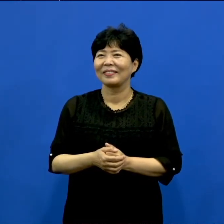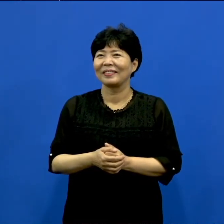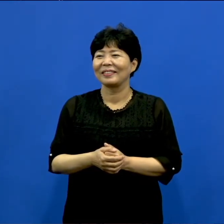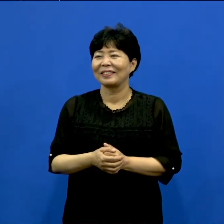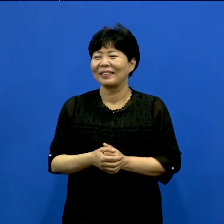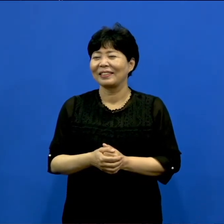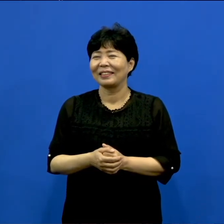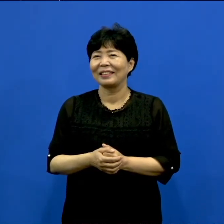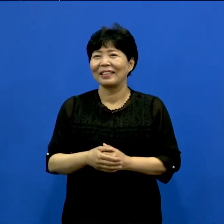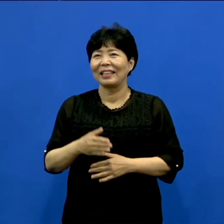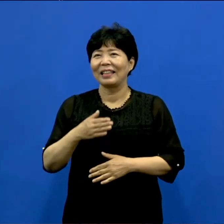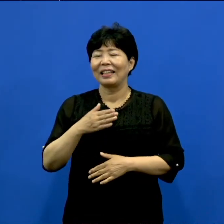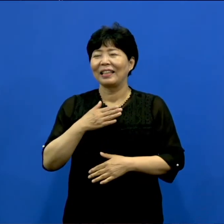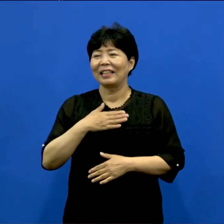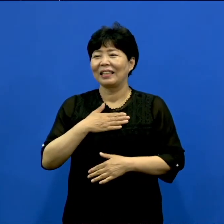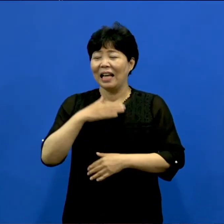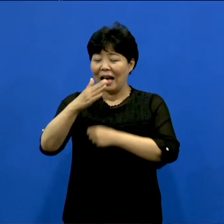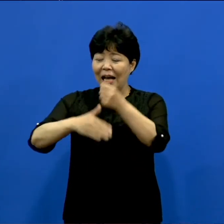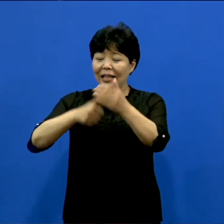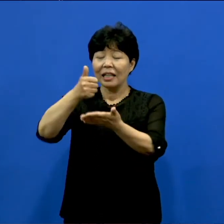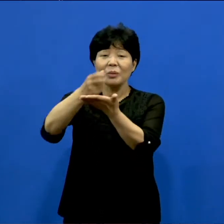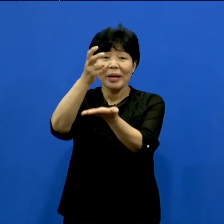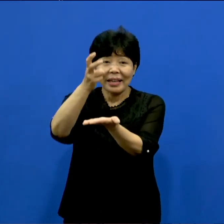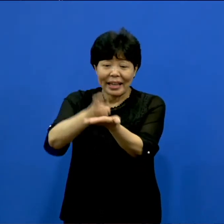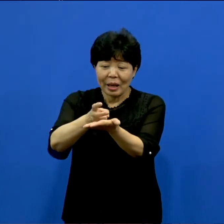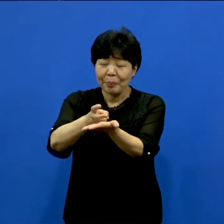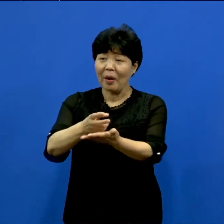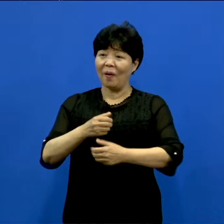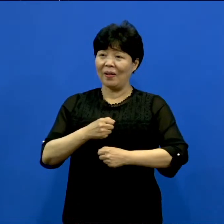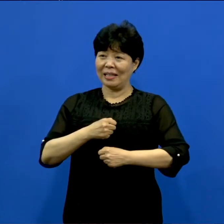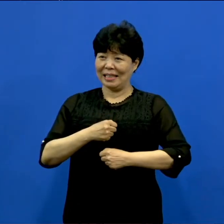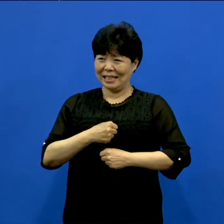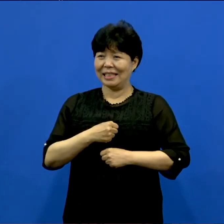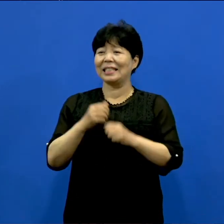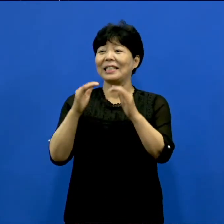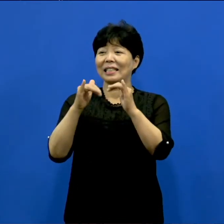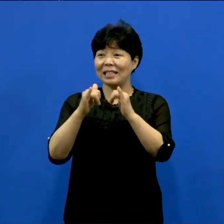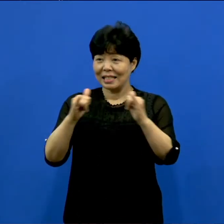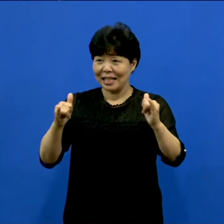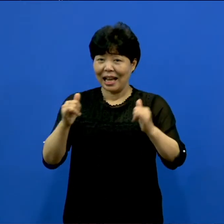자, 나의 계명을 지키는 자라야 나를 사랑하는 자니.